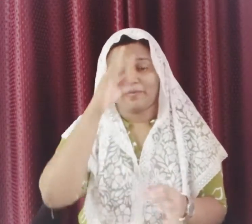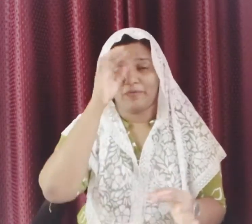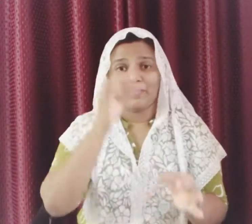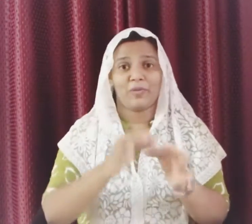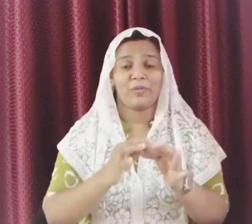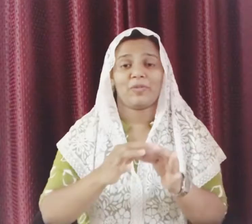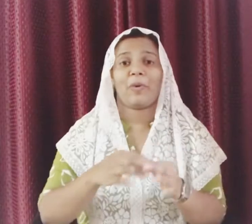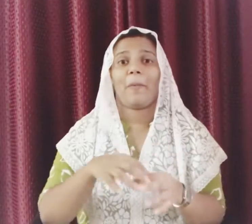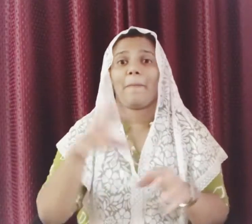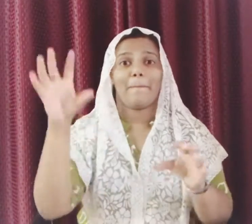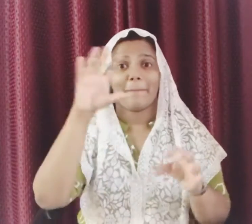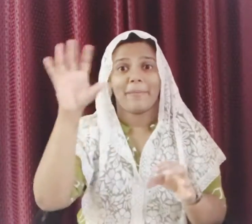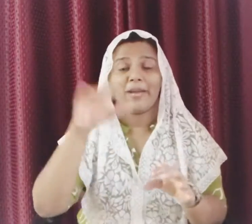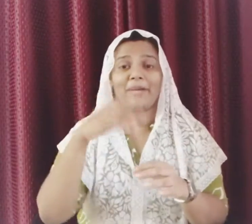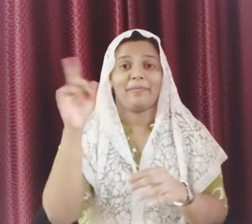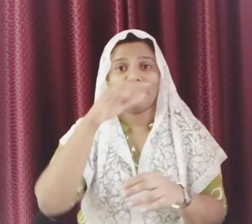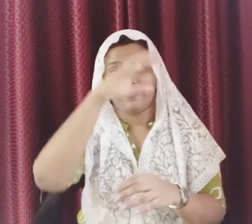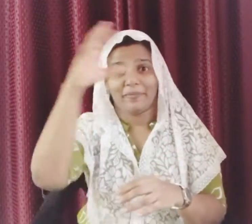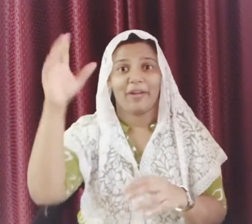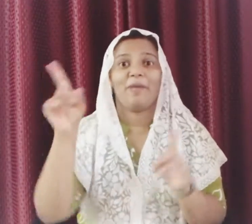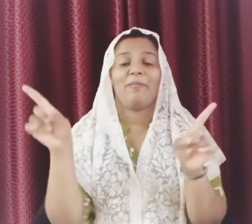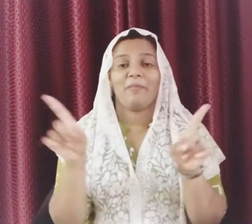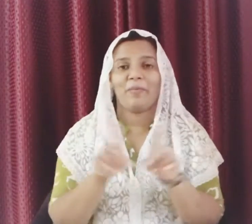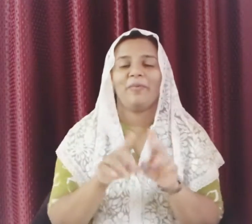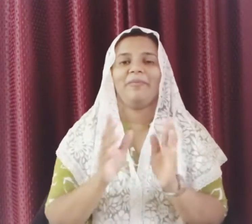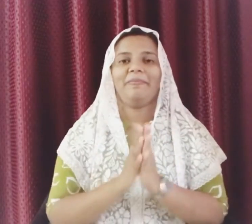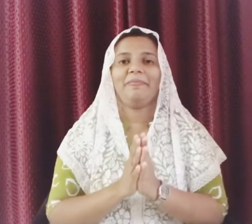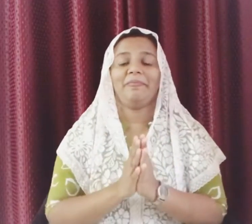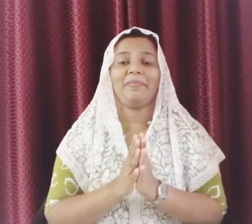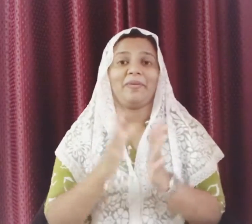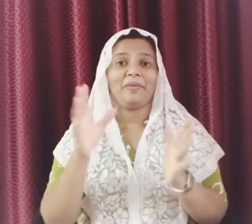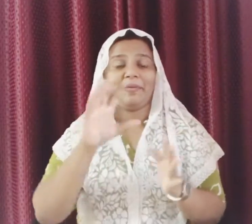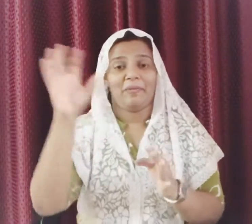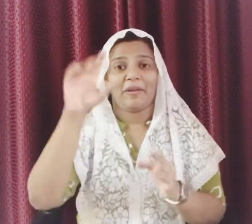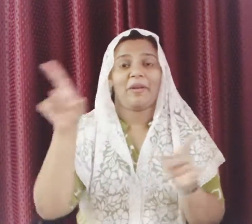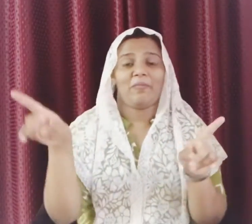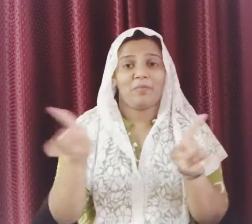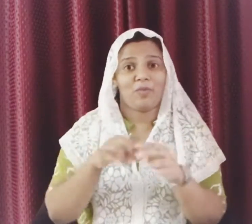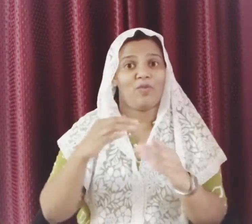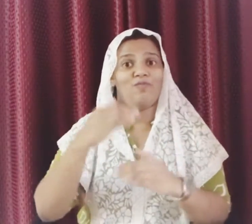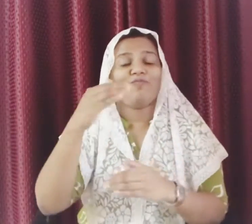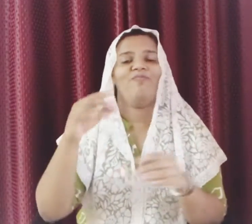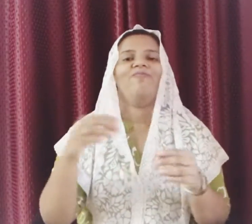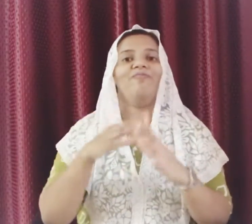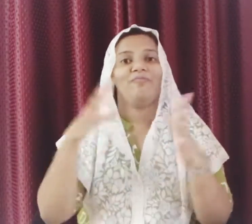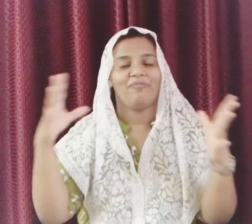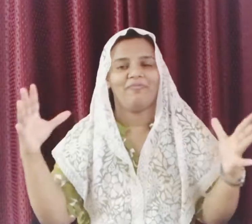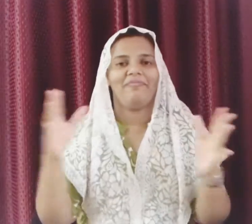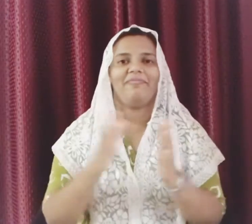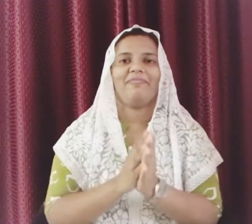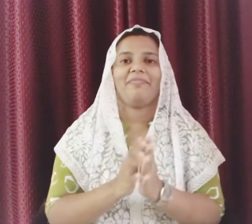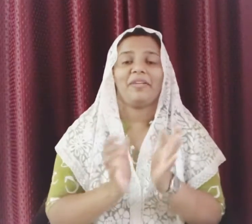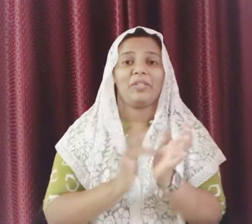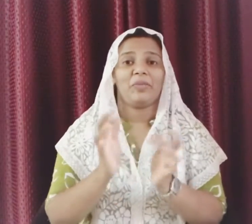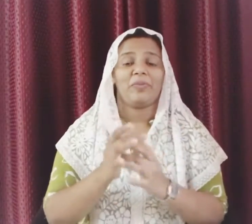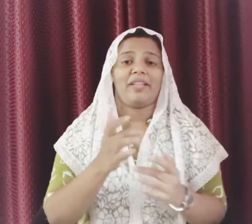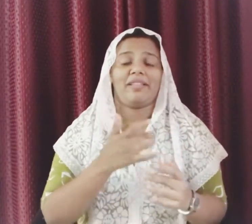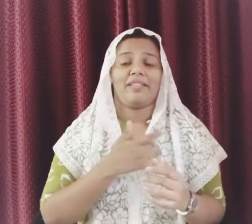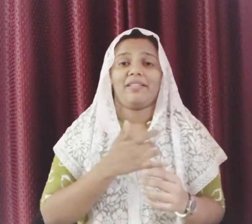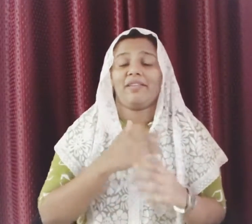മേഘങ്ങളോളവും വലുതല്ലോ. അങ്ങയുടെ ദയ ആകാശത്തോളവും അങ്ങയുടെ വിശ്വസ്തത മേഘങ്ങളോളവും വലുതല്ലോ. ദൈവകൃപയാൽ, അവൻ്റെ ദയ വലുതാകിയാൽ,